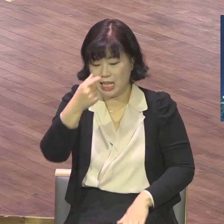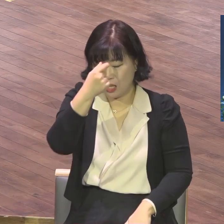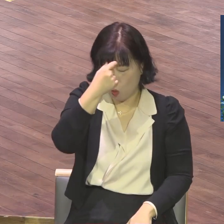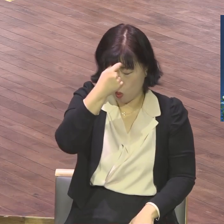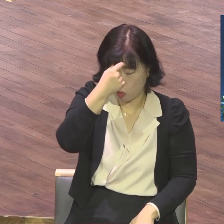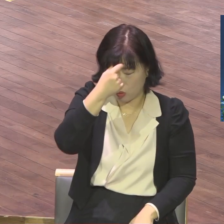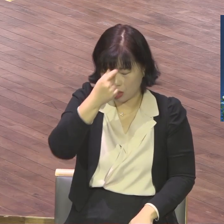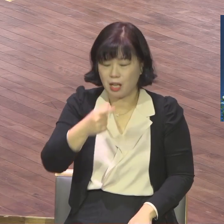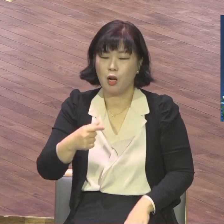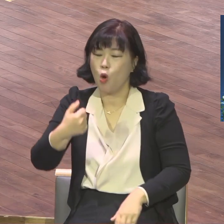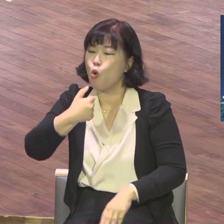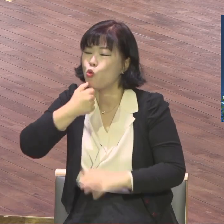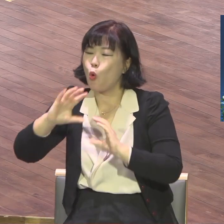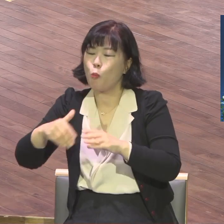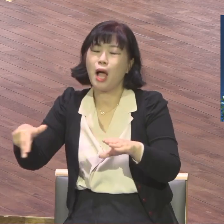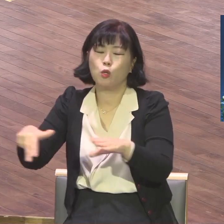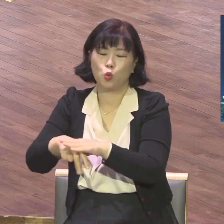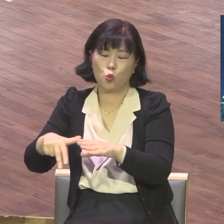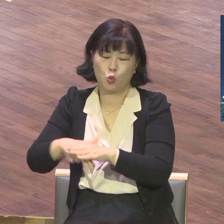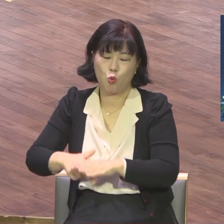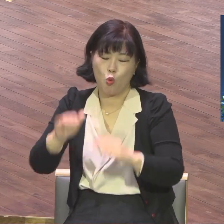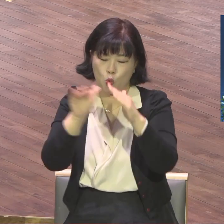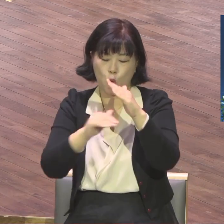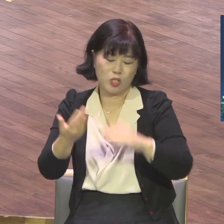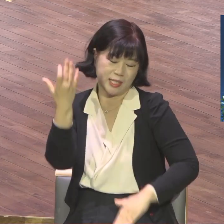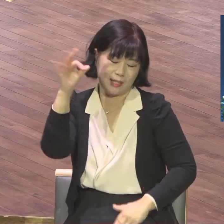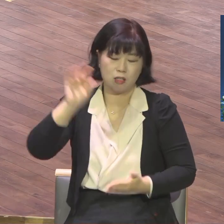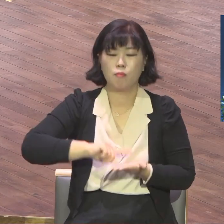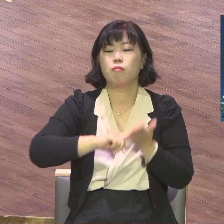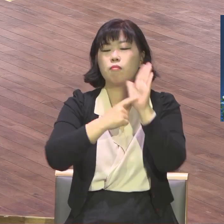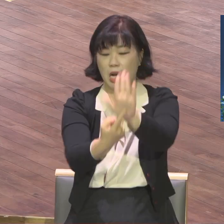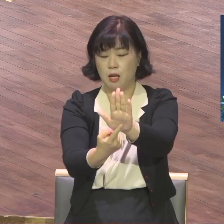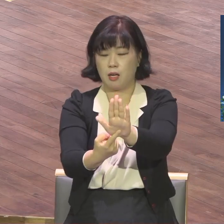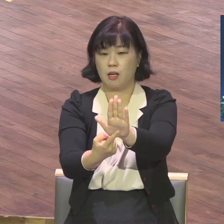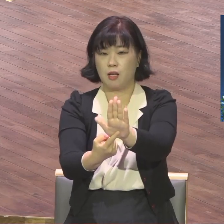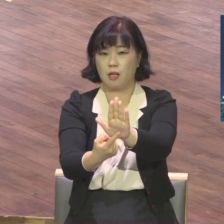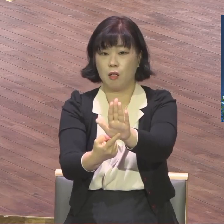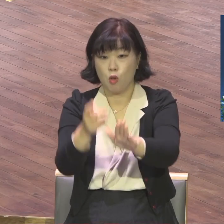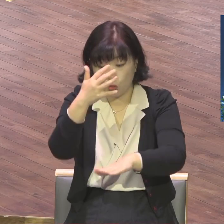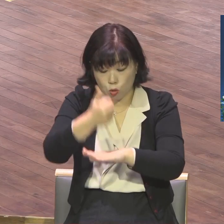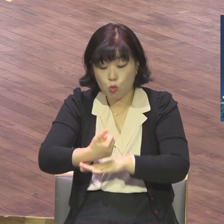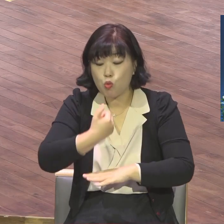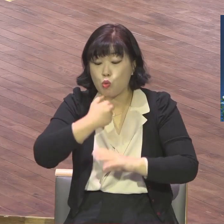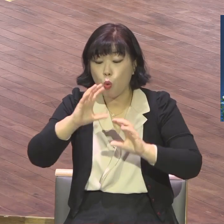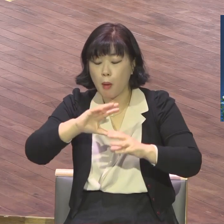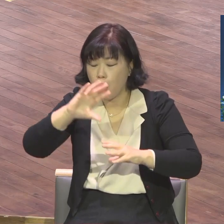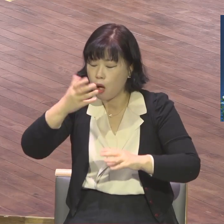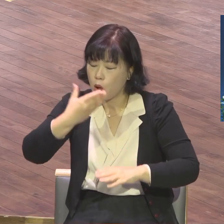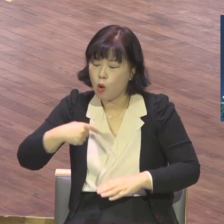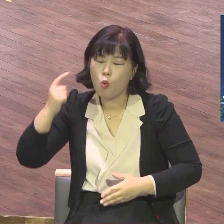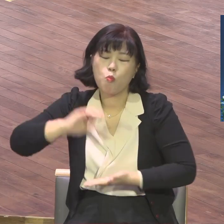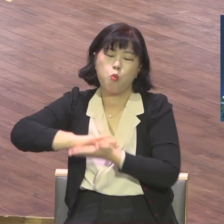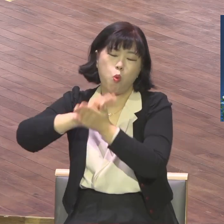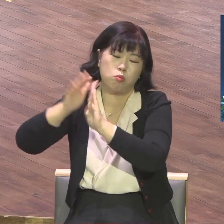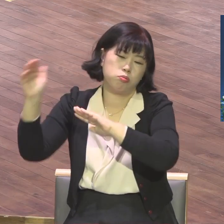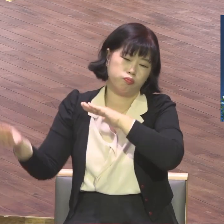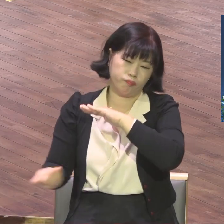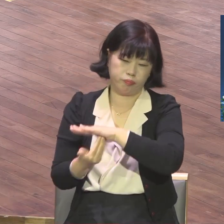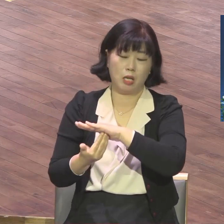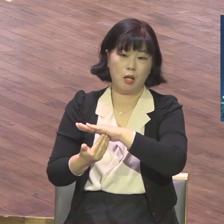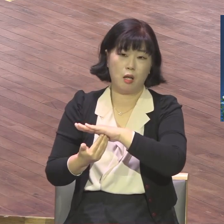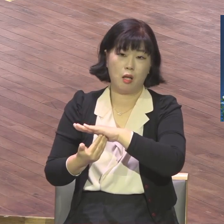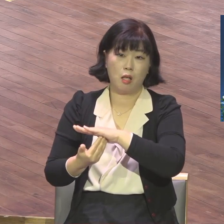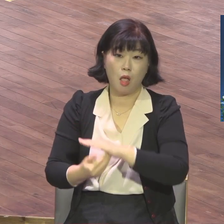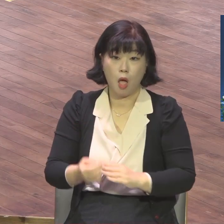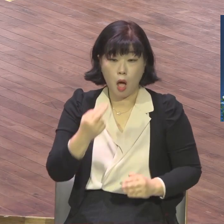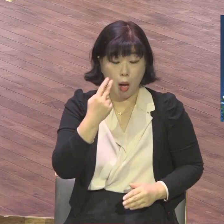놀라운 열매지요. 기독교 국가로 로마 복음화의 언약이 성취된 것입니다. 언약은 반드시 성취된 줄